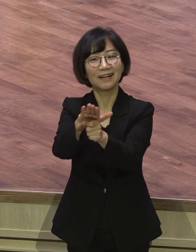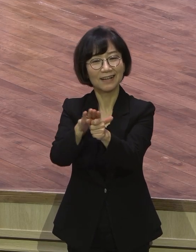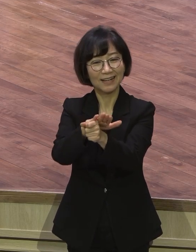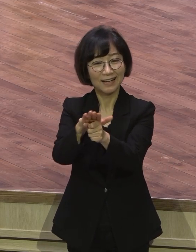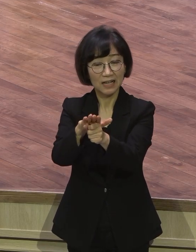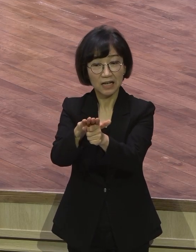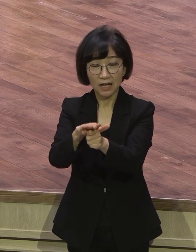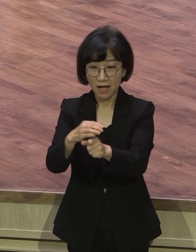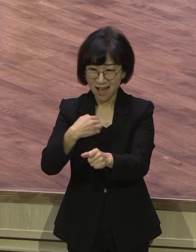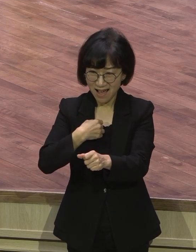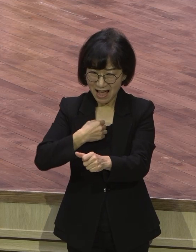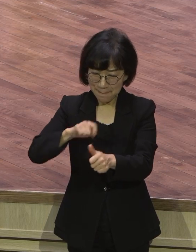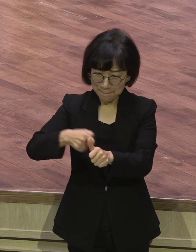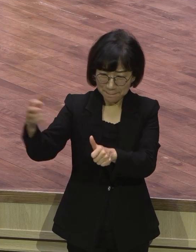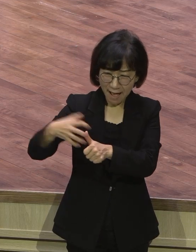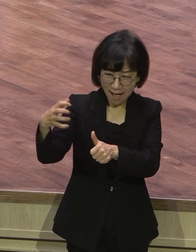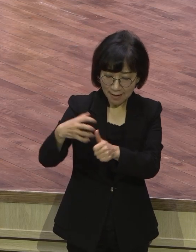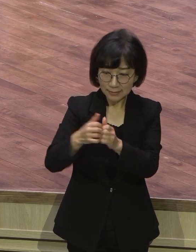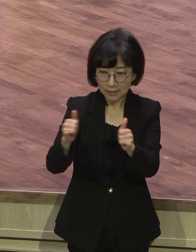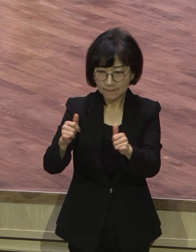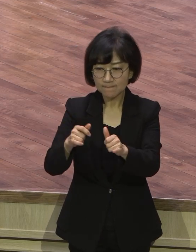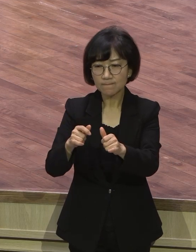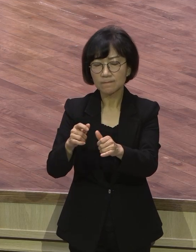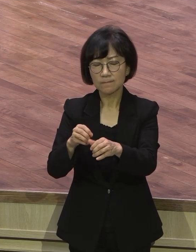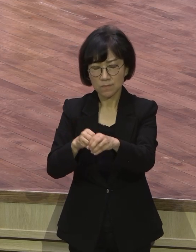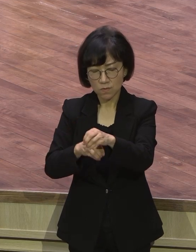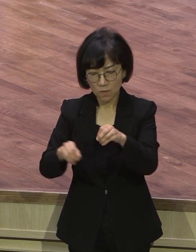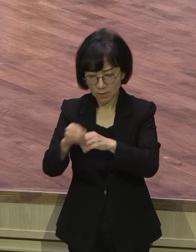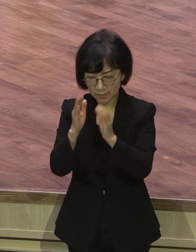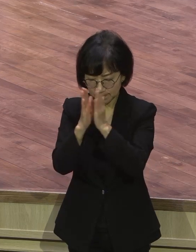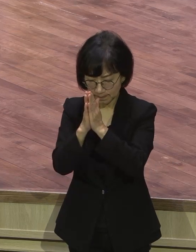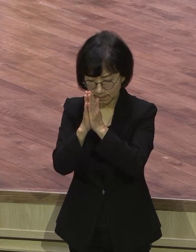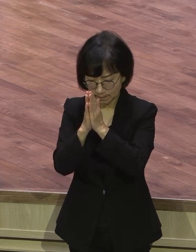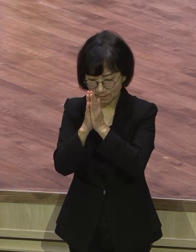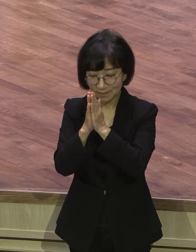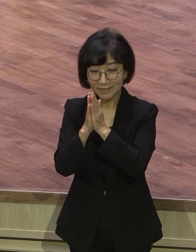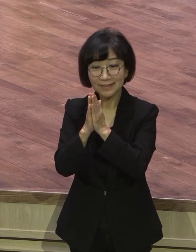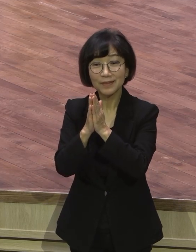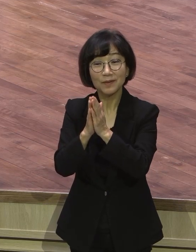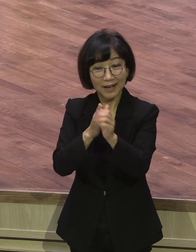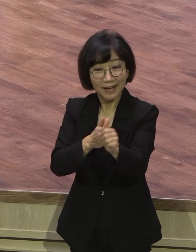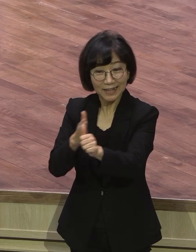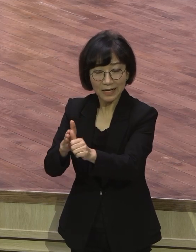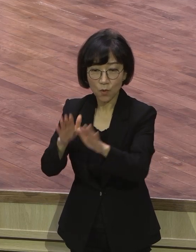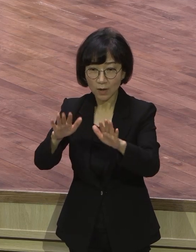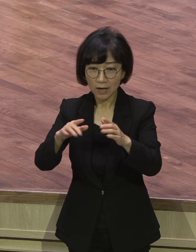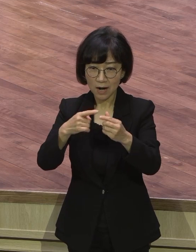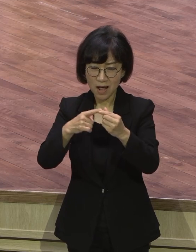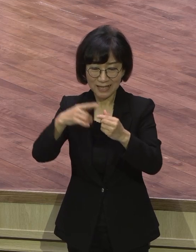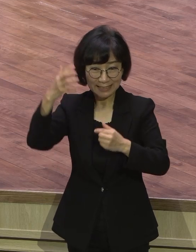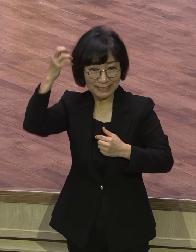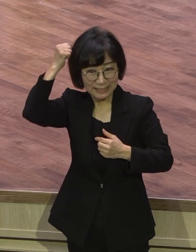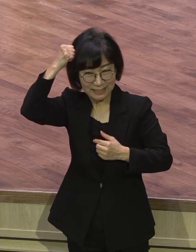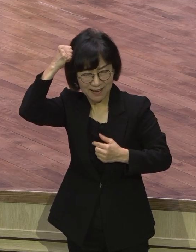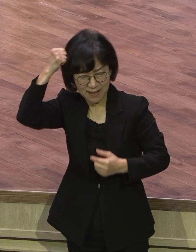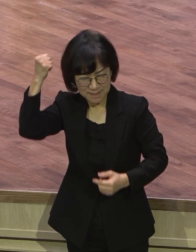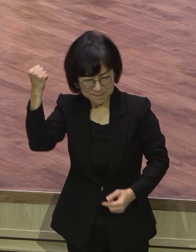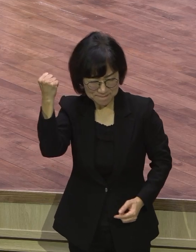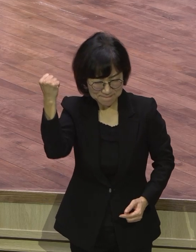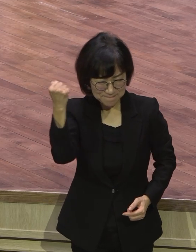나를 박히하는 자를 위하여 기도하라. 이거 하나만 잡아도 여러분 정말로 변화된 삶을